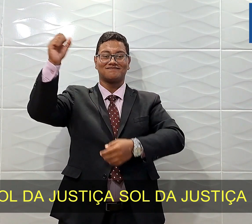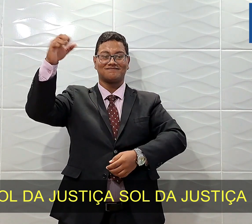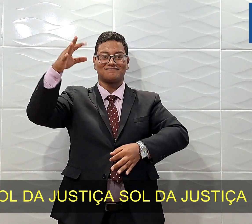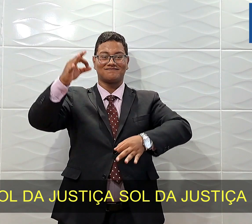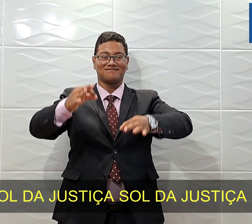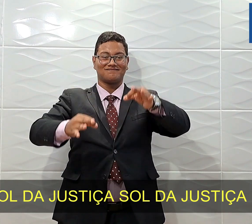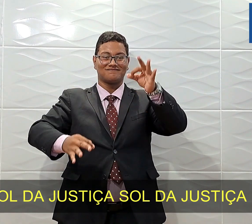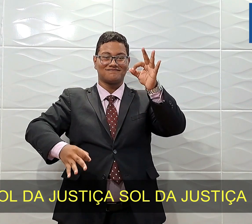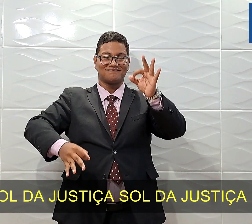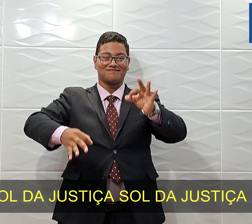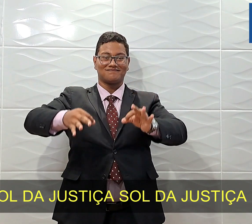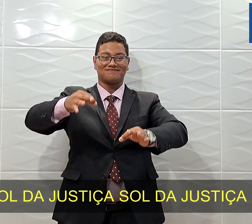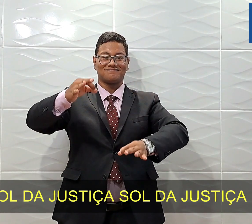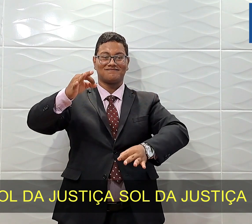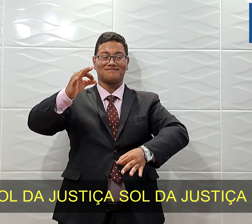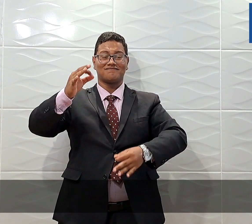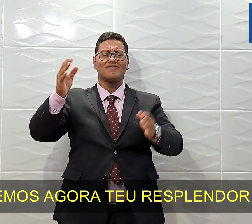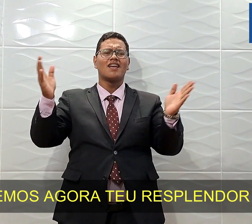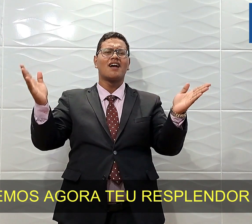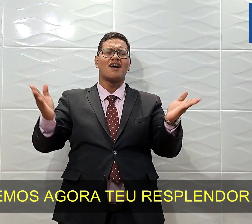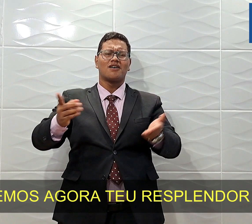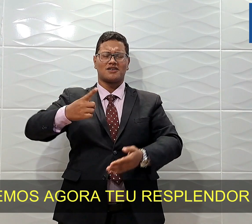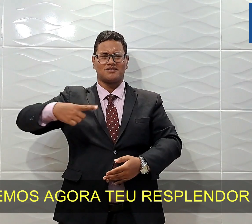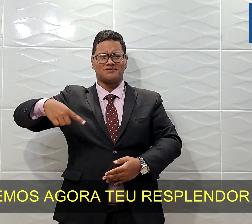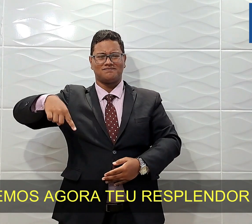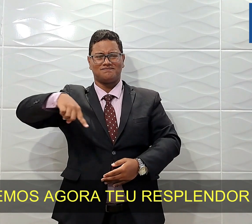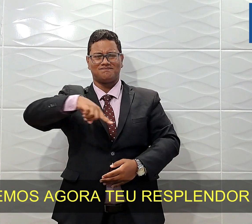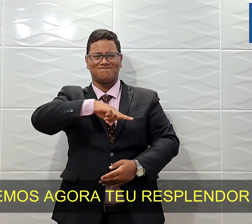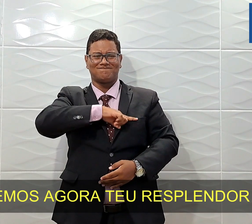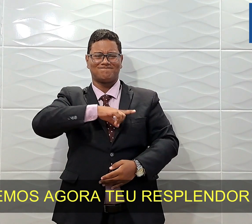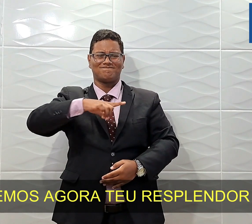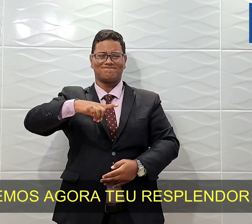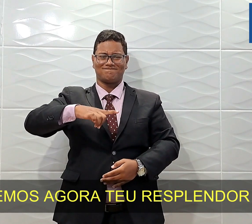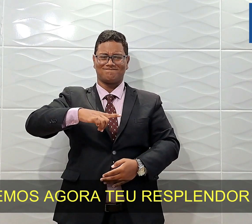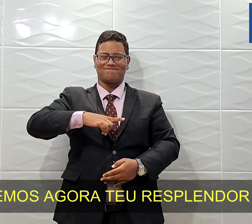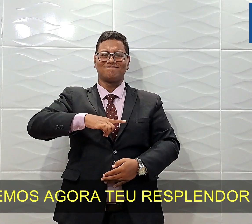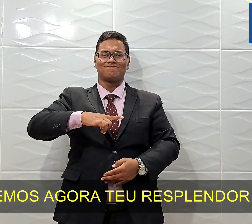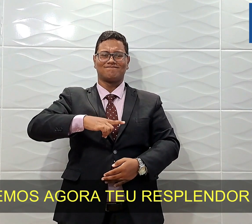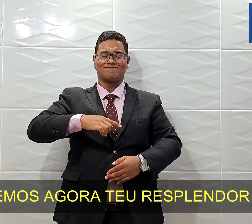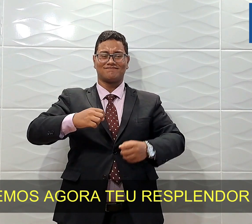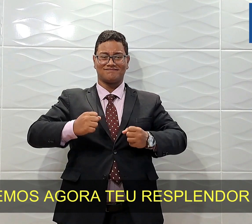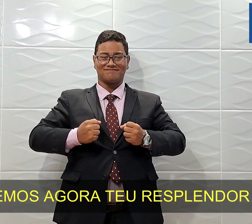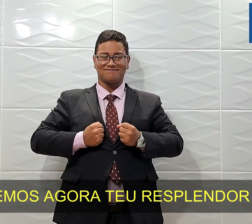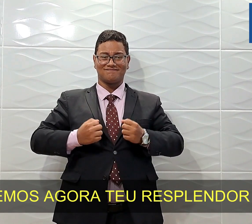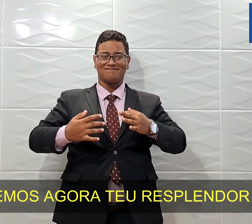justiça Temos agora, teu